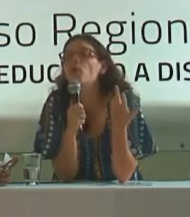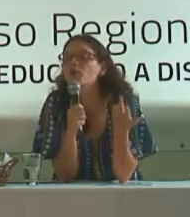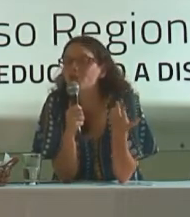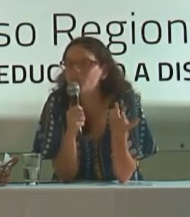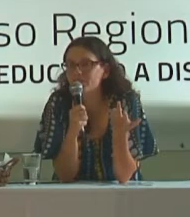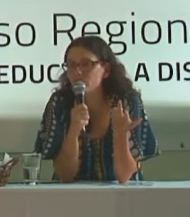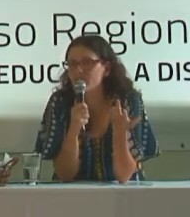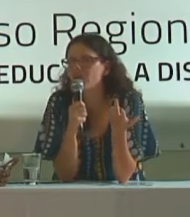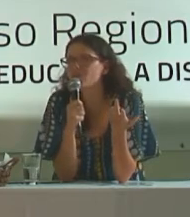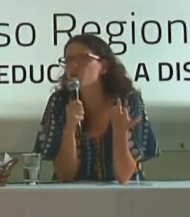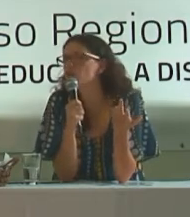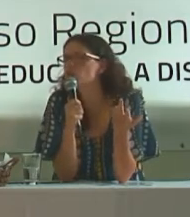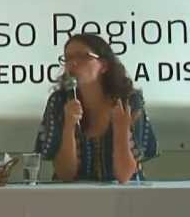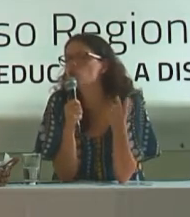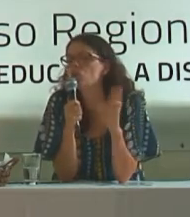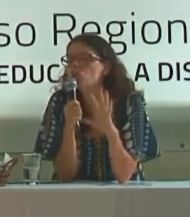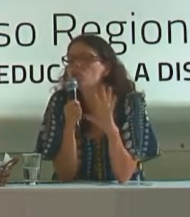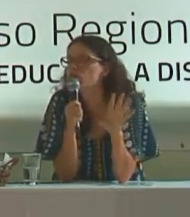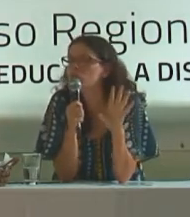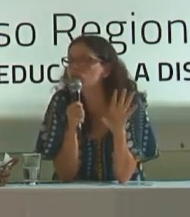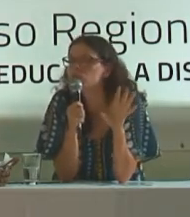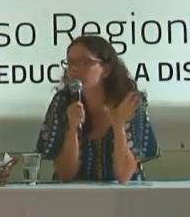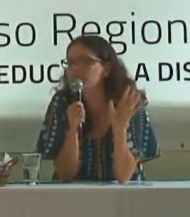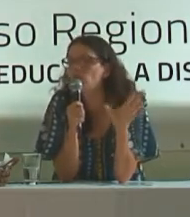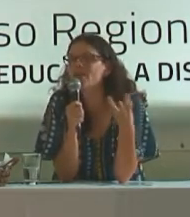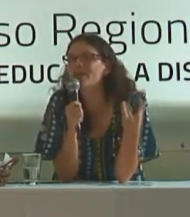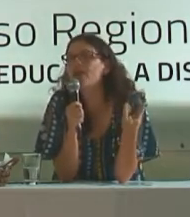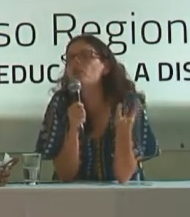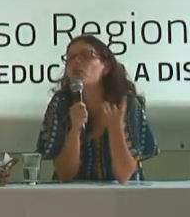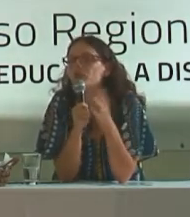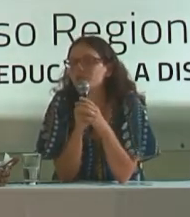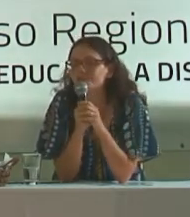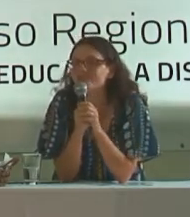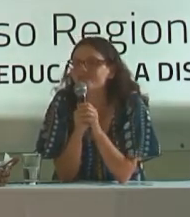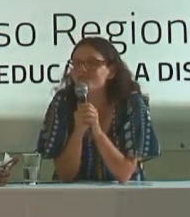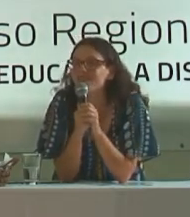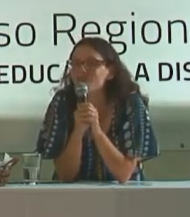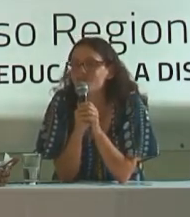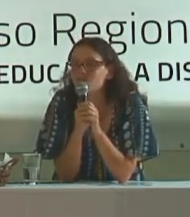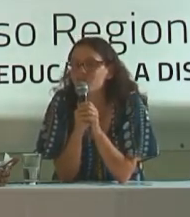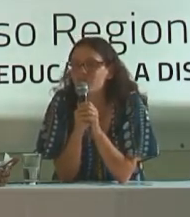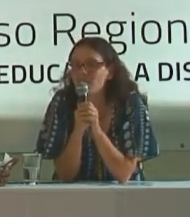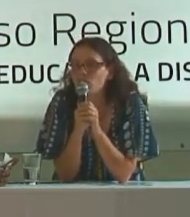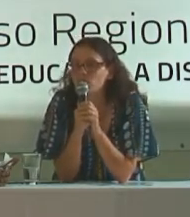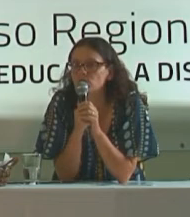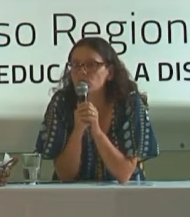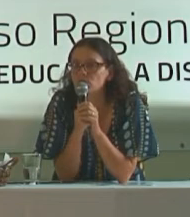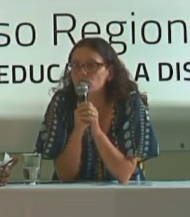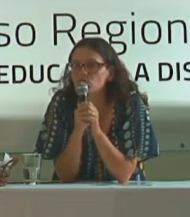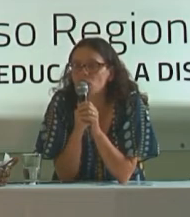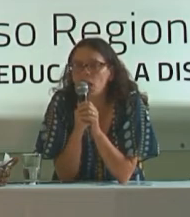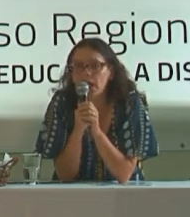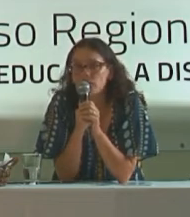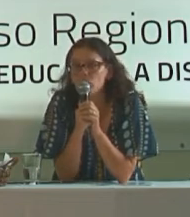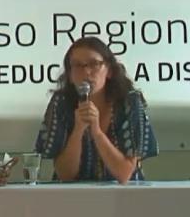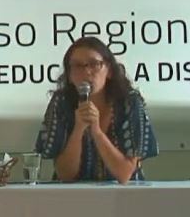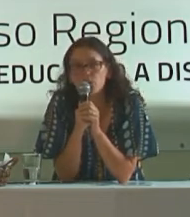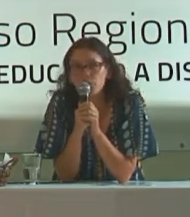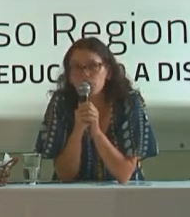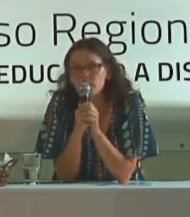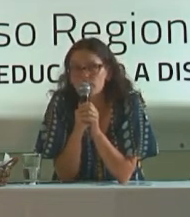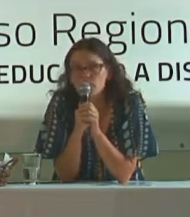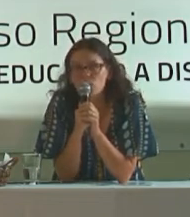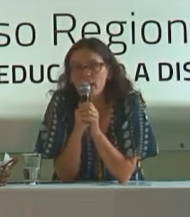O que é o apoio da educação especial? Acho que o professor só tocou num ponto central. O que é apoio em educação especial? As